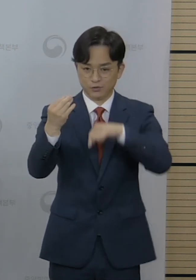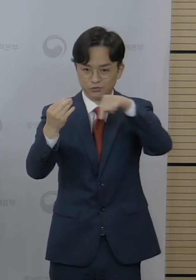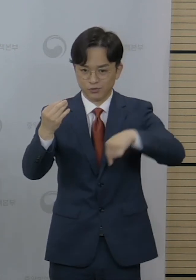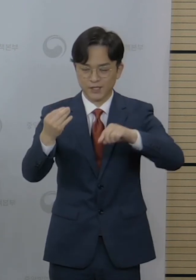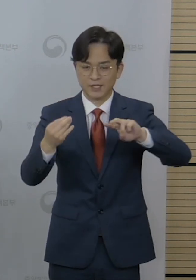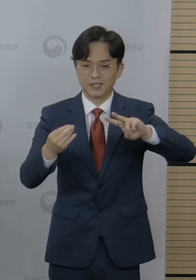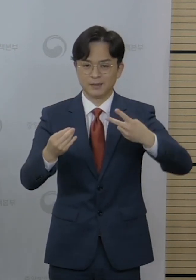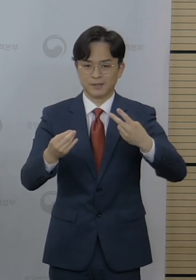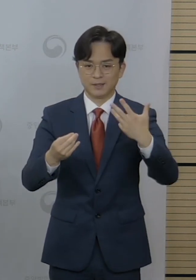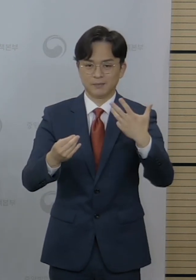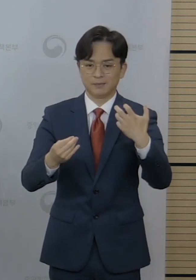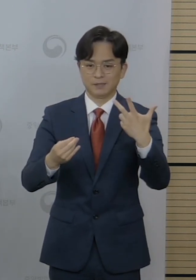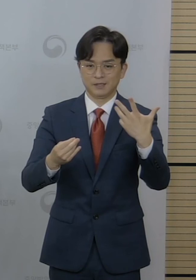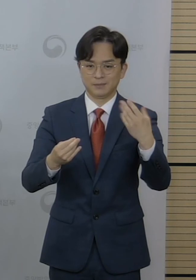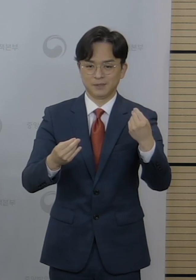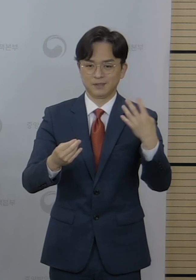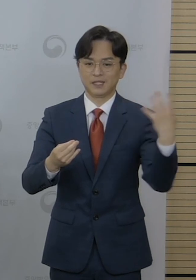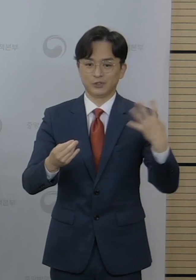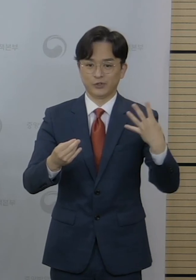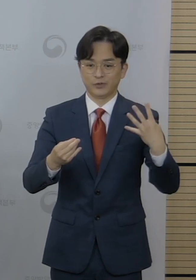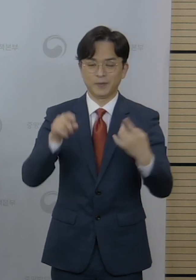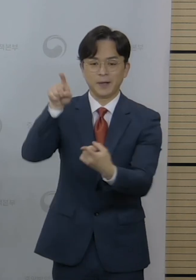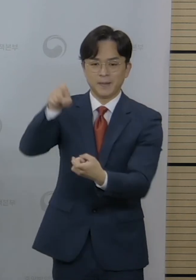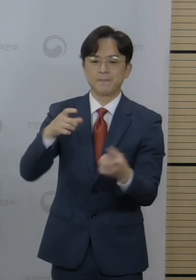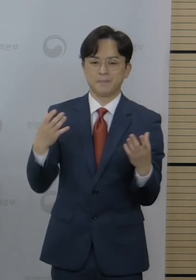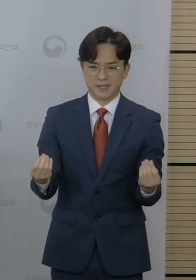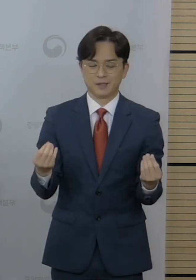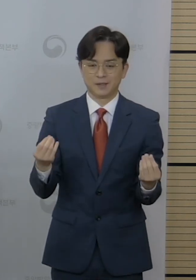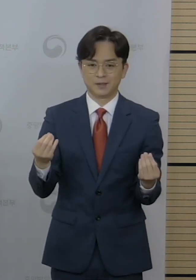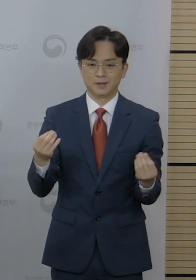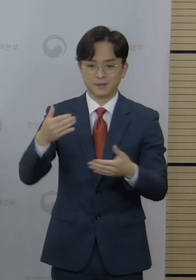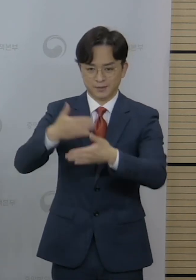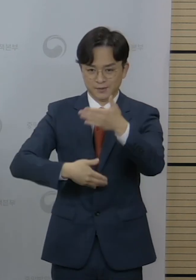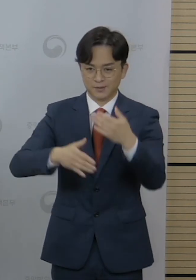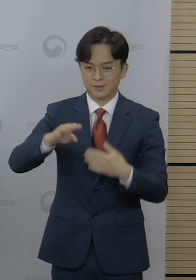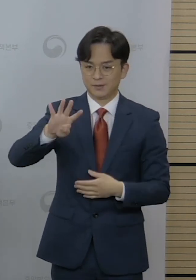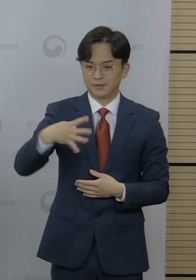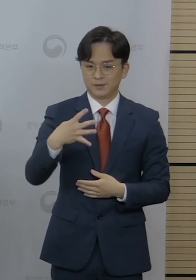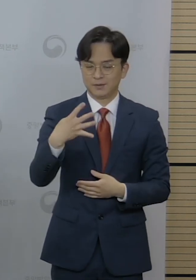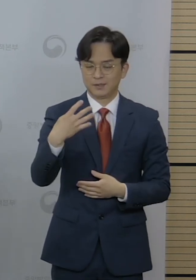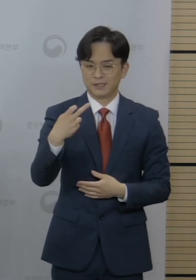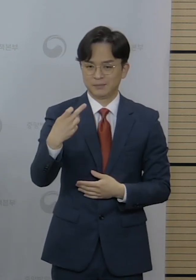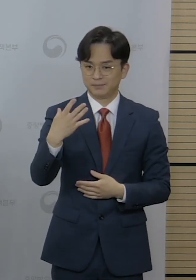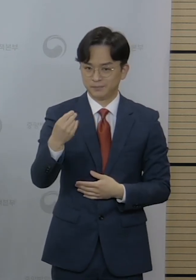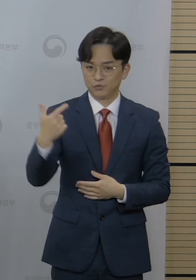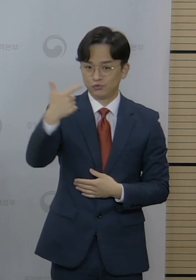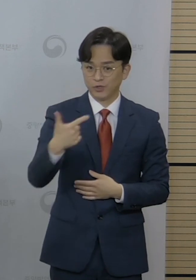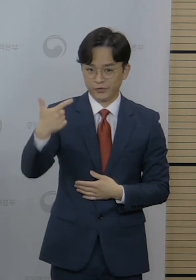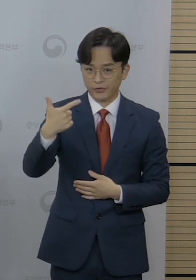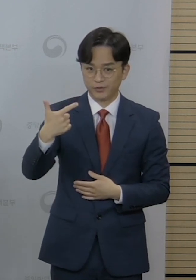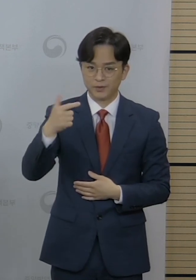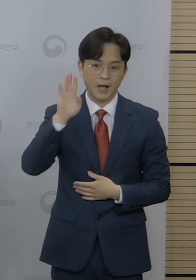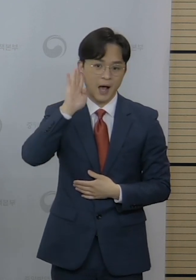287 14,000 회 분이 도입해 완료되며 나머지 411 16,000 회 분도